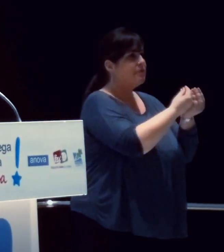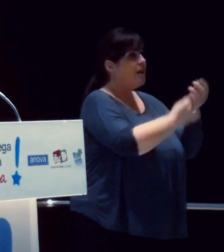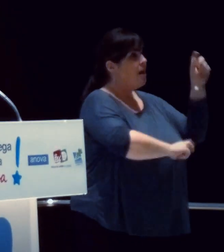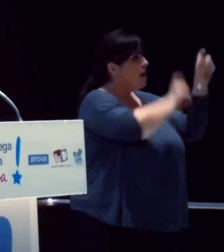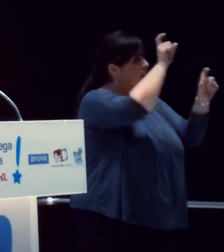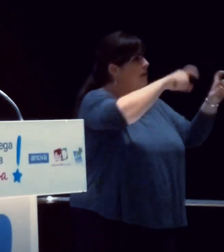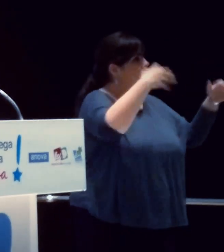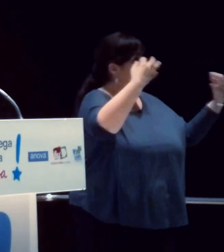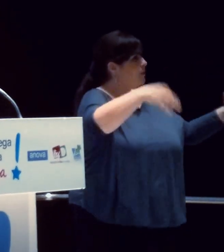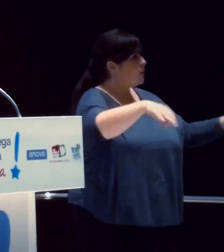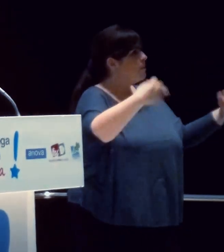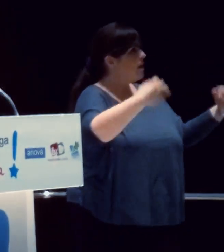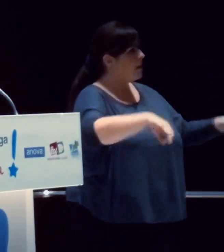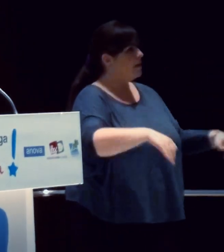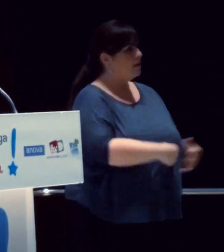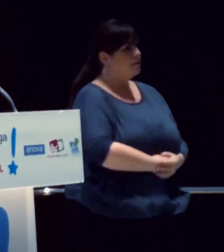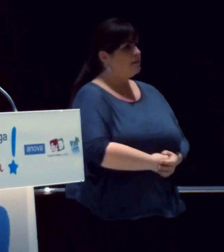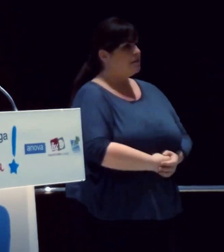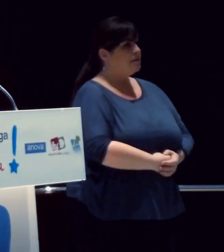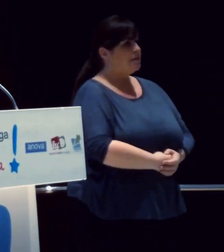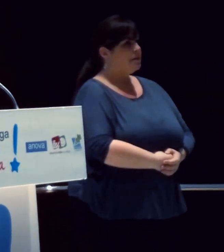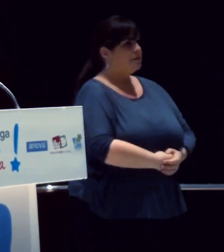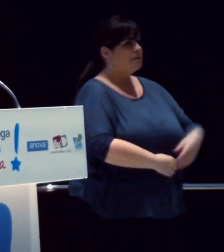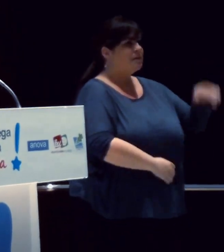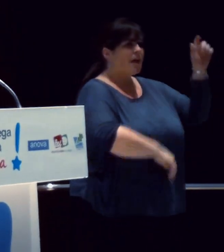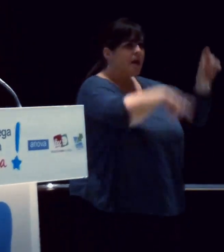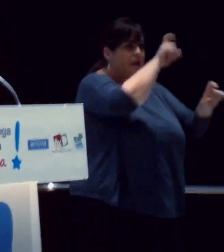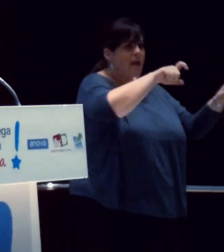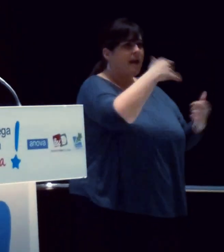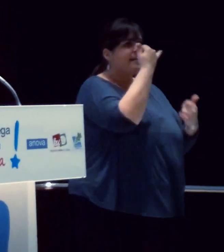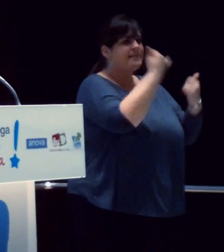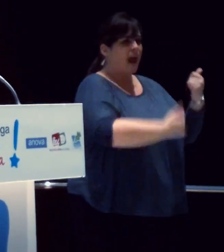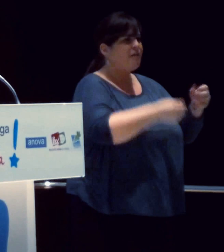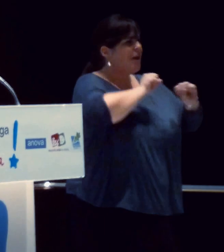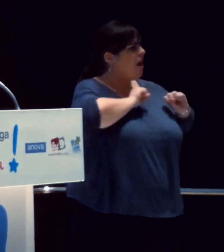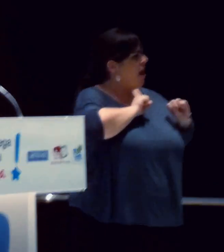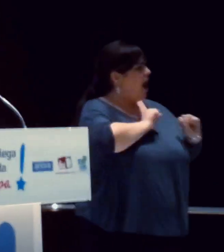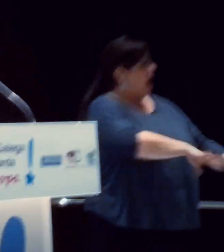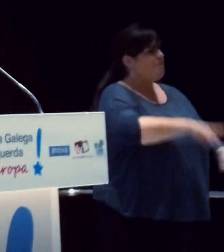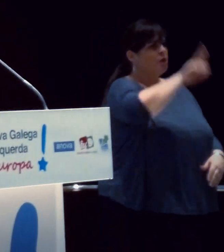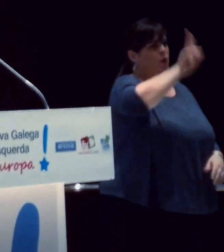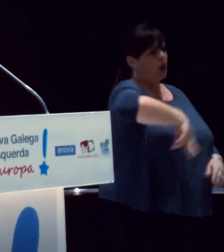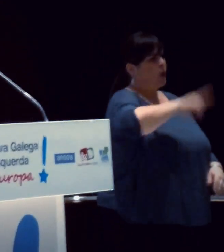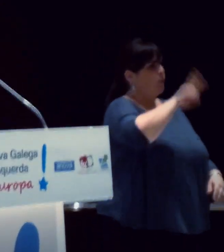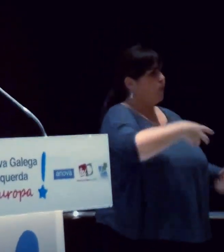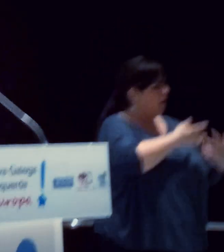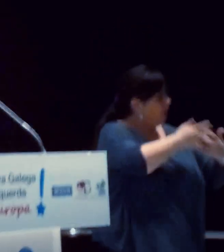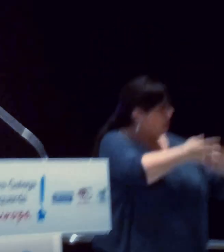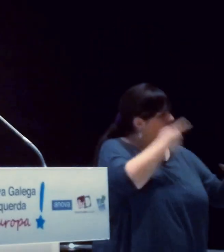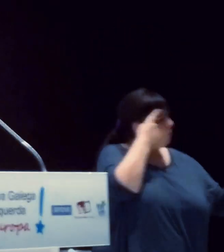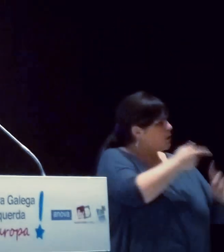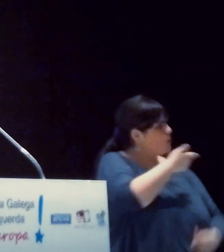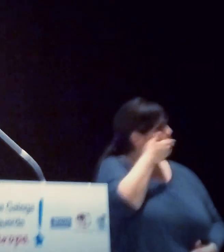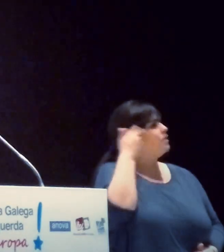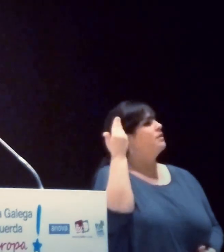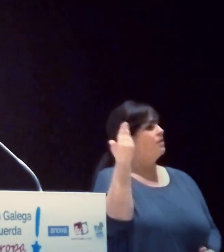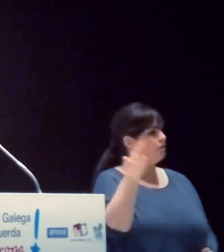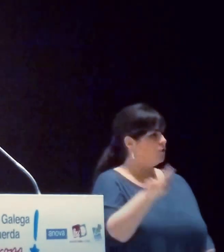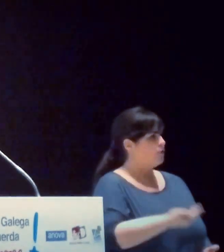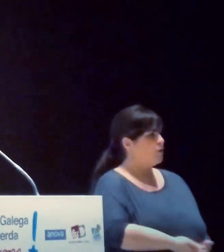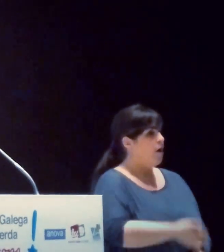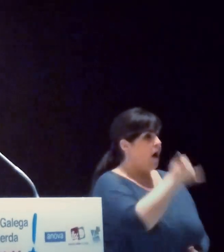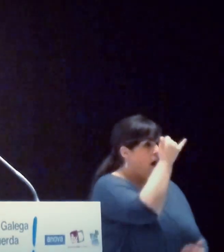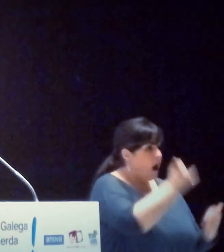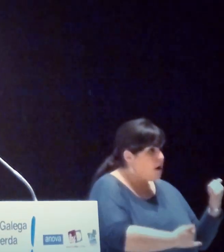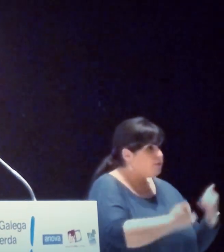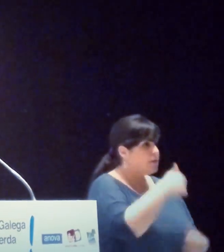común, da xente que en nome renuncia a loitar pola súa dignidade, sexa a primeira vez